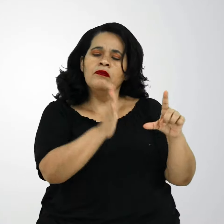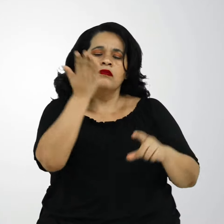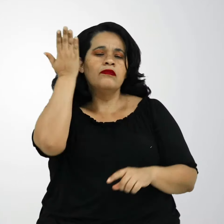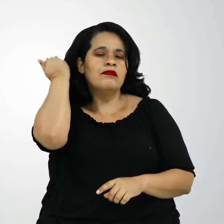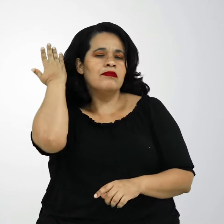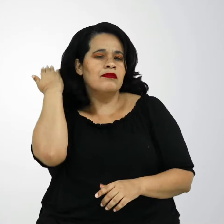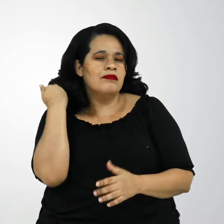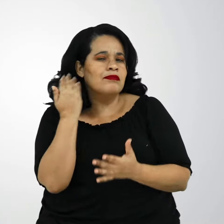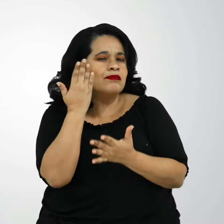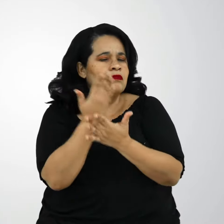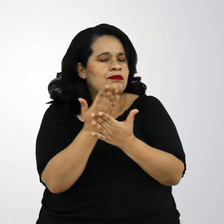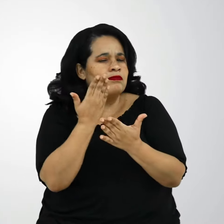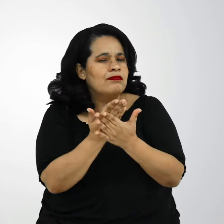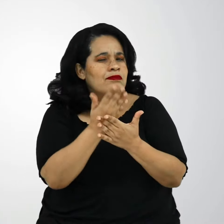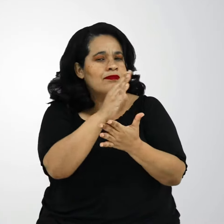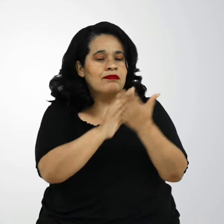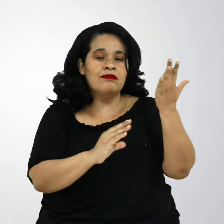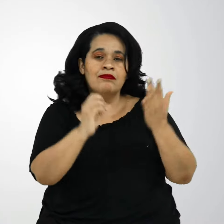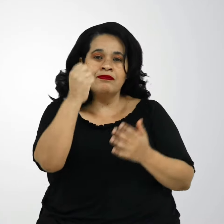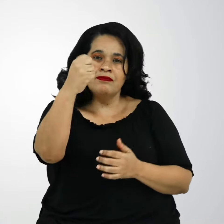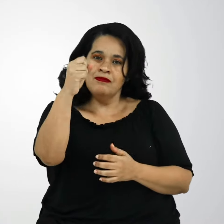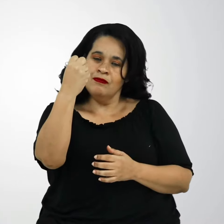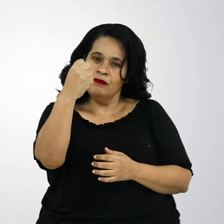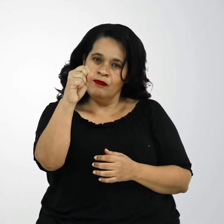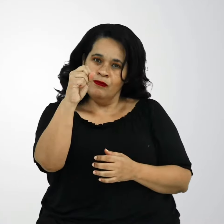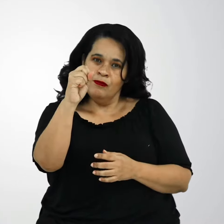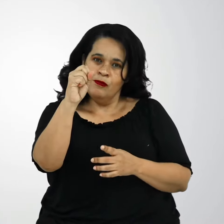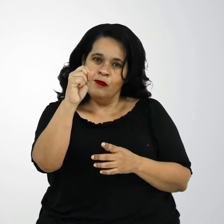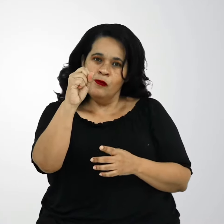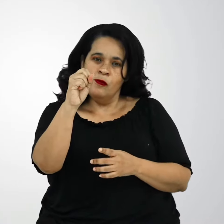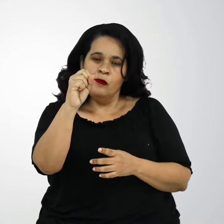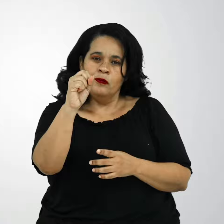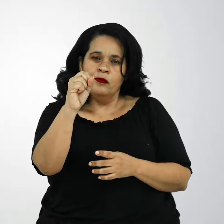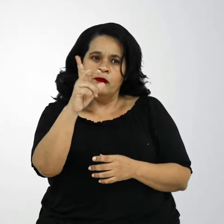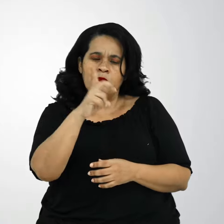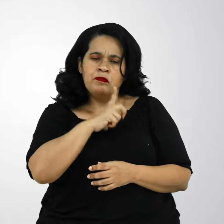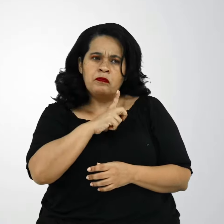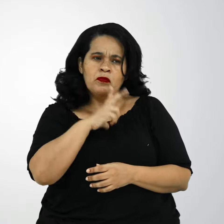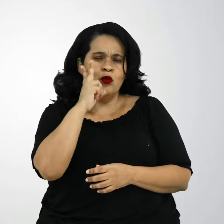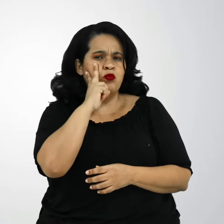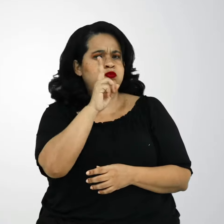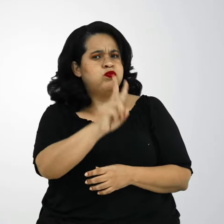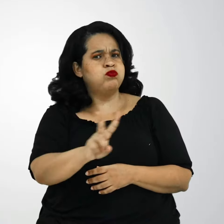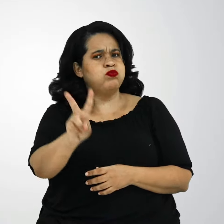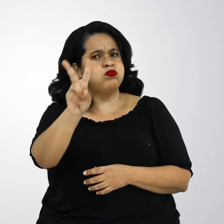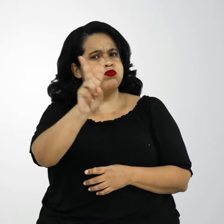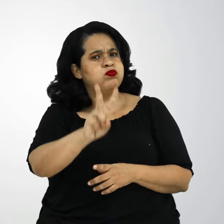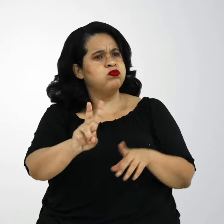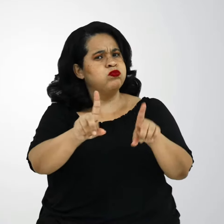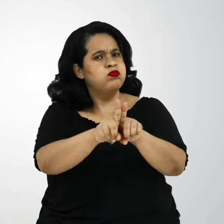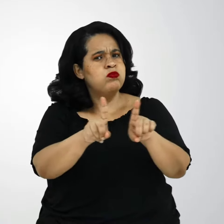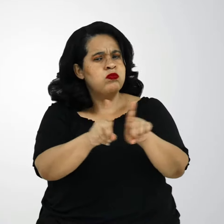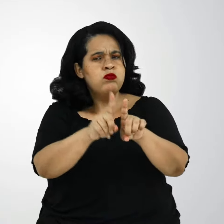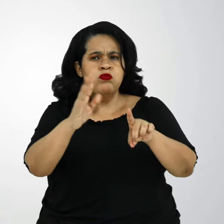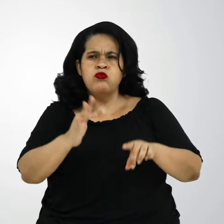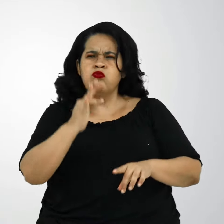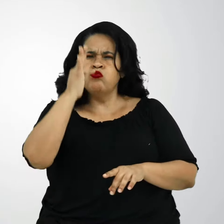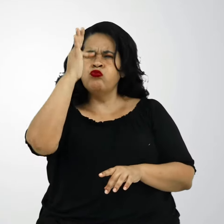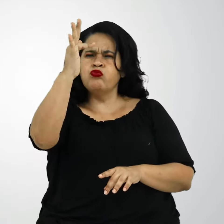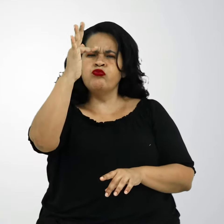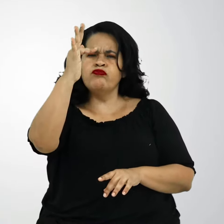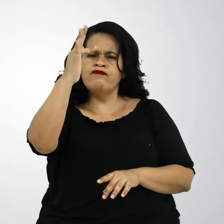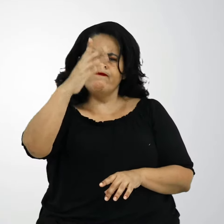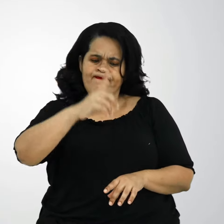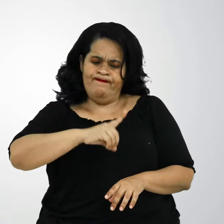capítulo 8, que também foi uma visão sobre o futuro que Deus deu para Daniel, mas